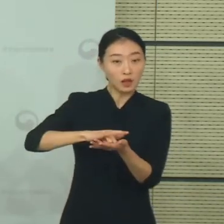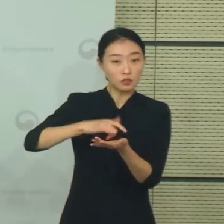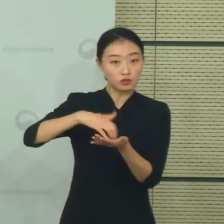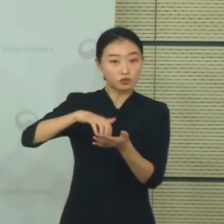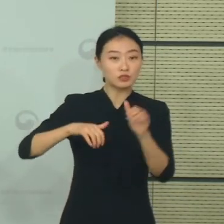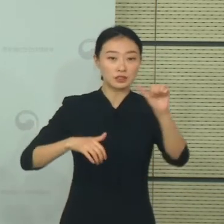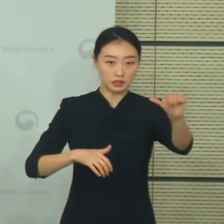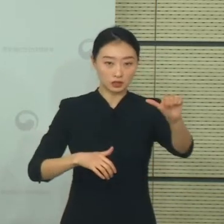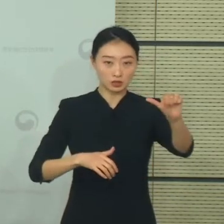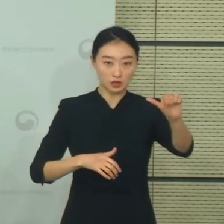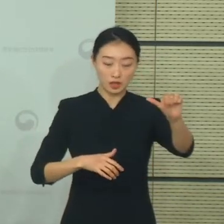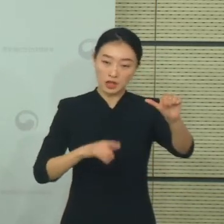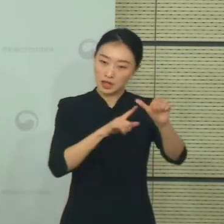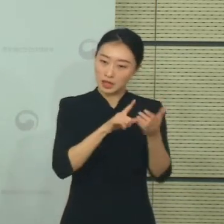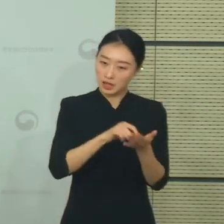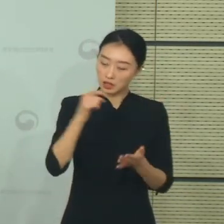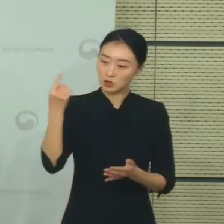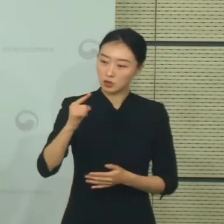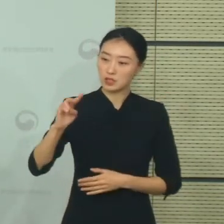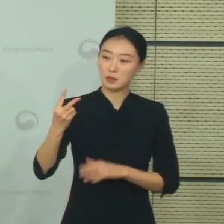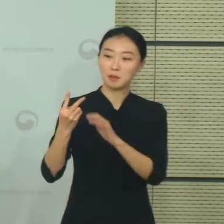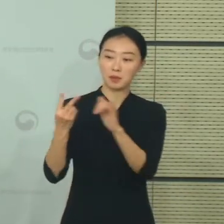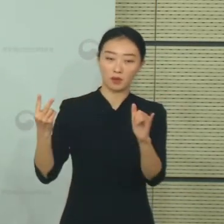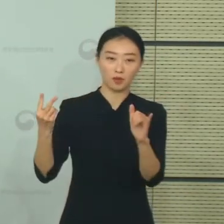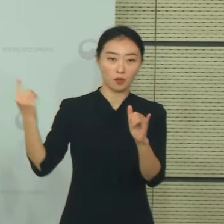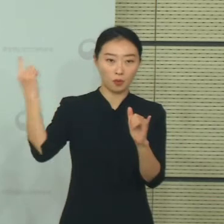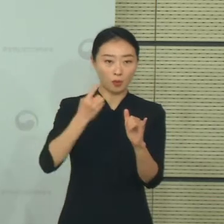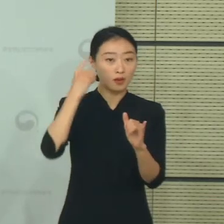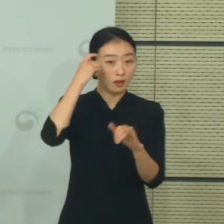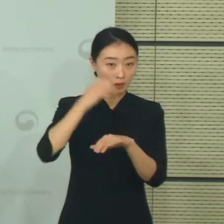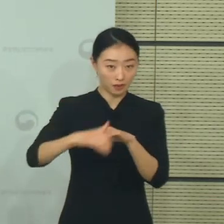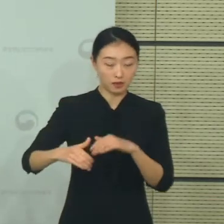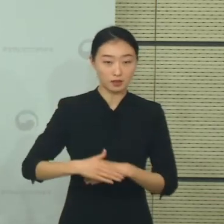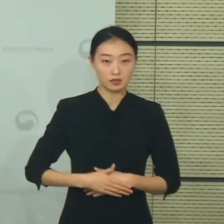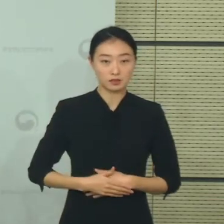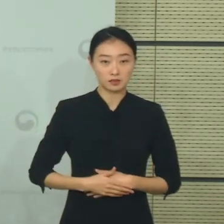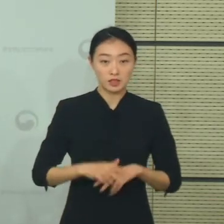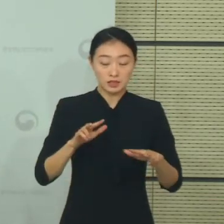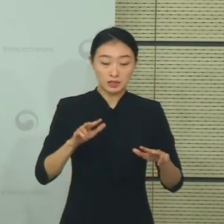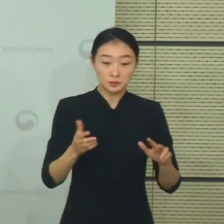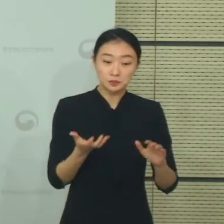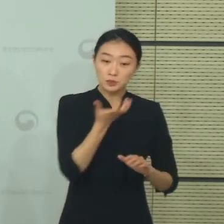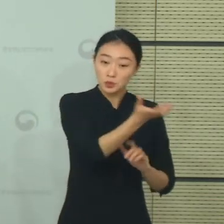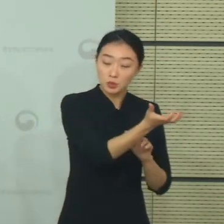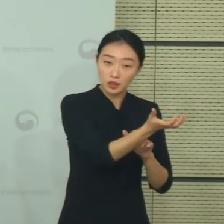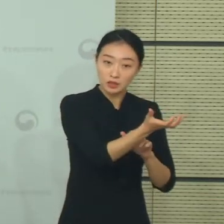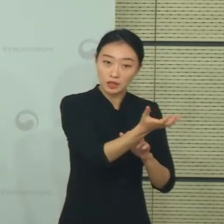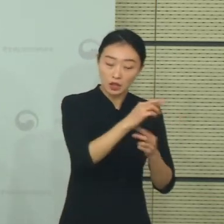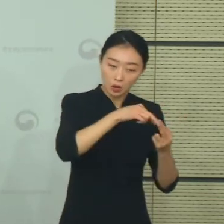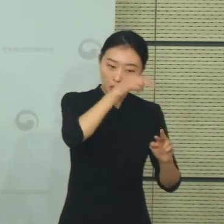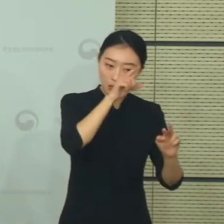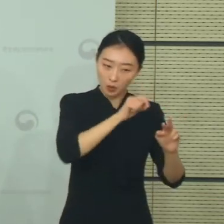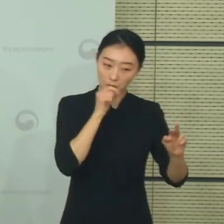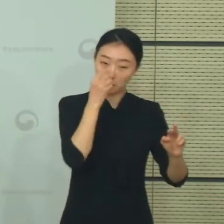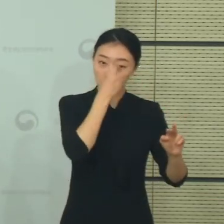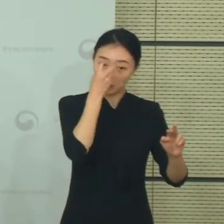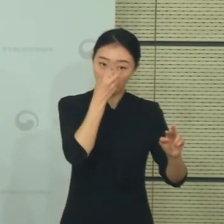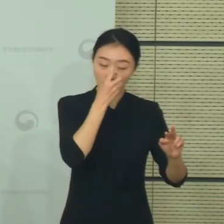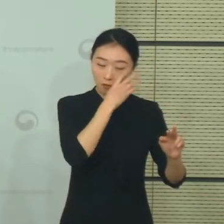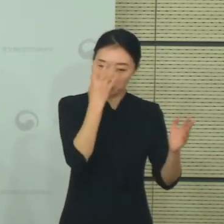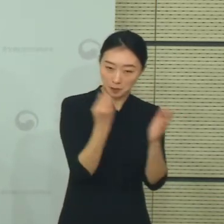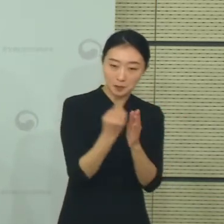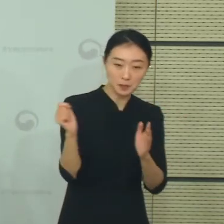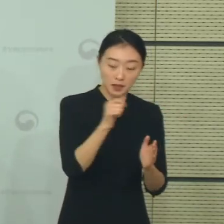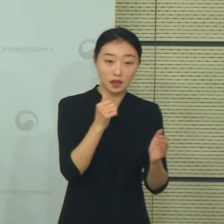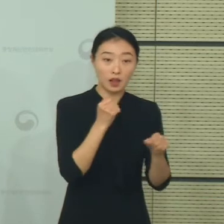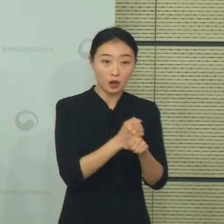약 1,200명이 입국할 계획입니다. 현재 입소한 분들의 진단검사를 신속하게 마치고 퇴소 즉시